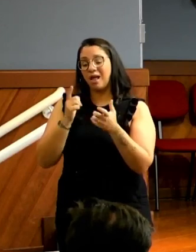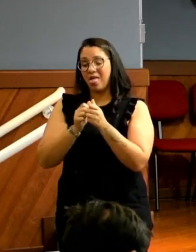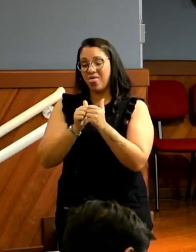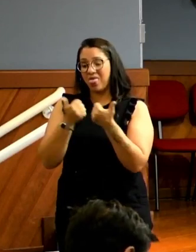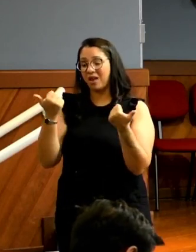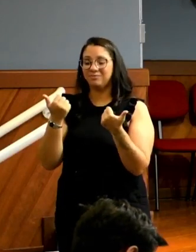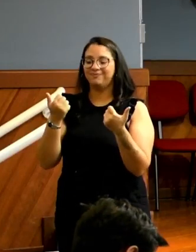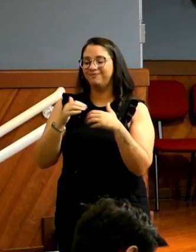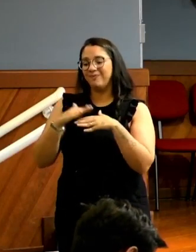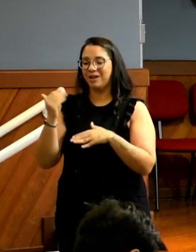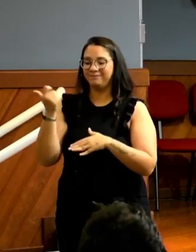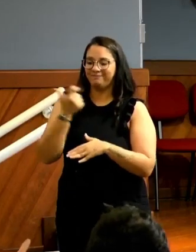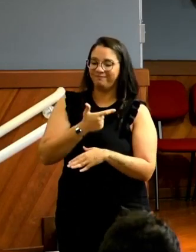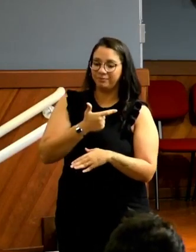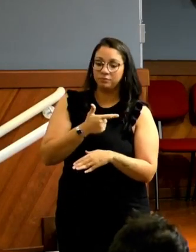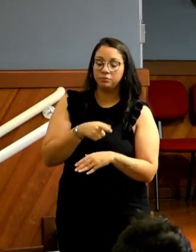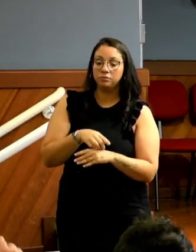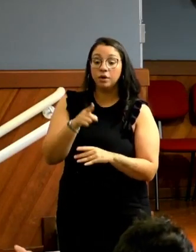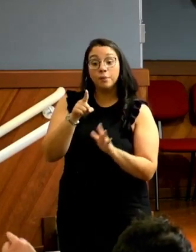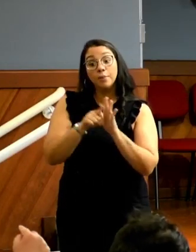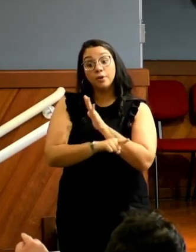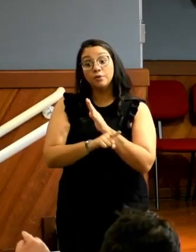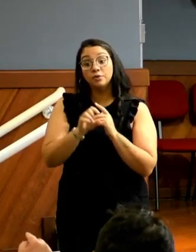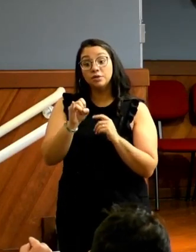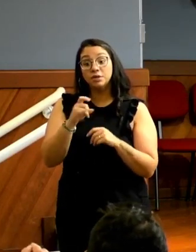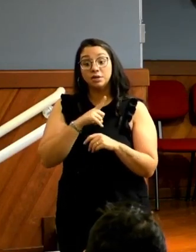romper é maior ainda, né?